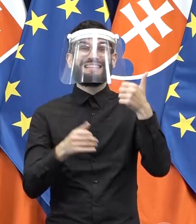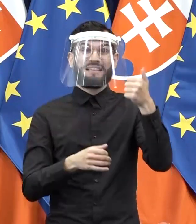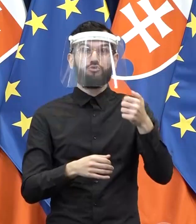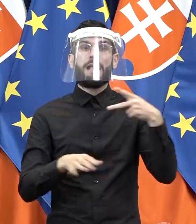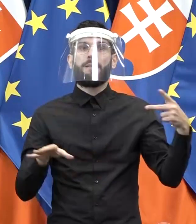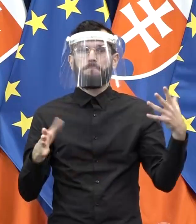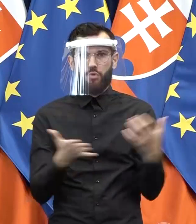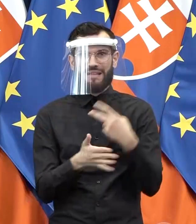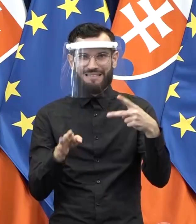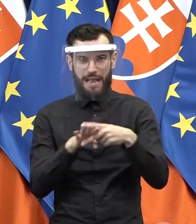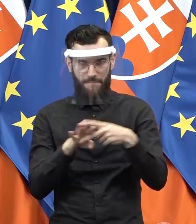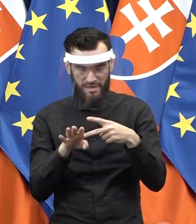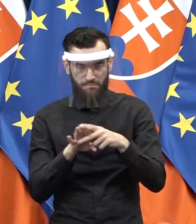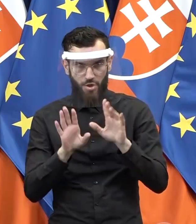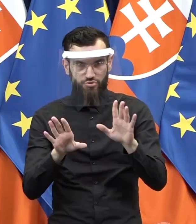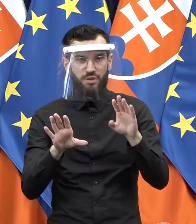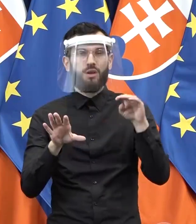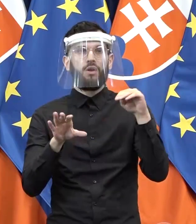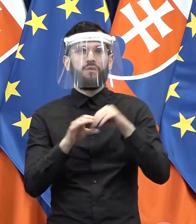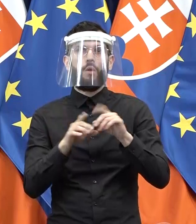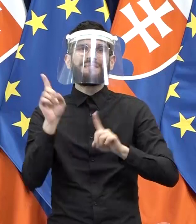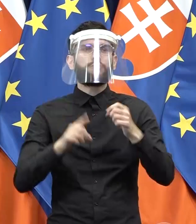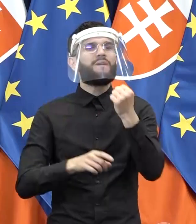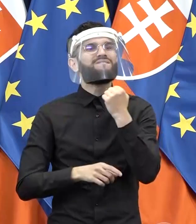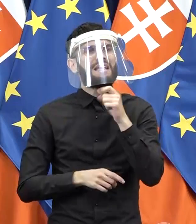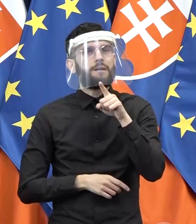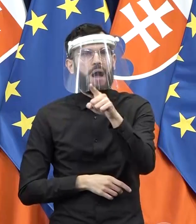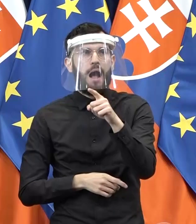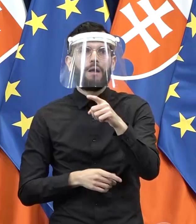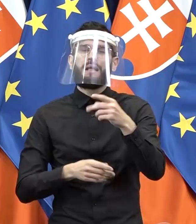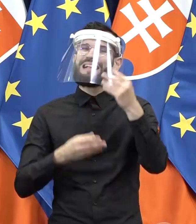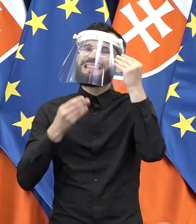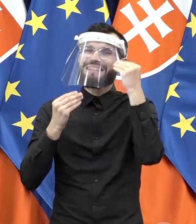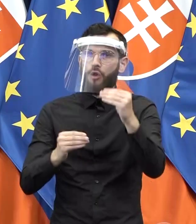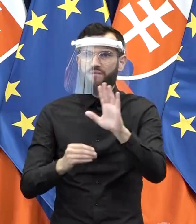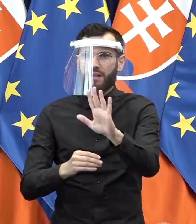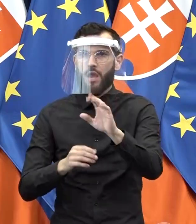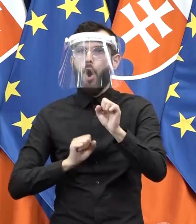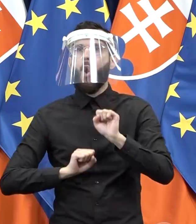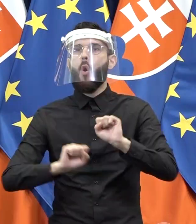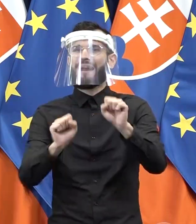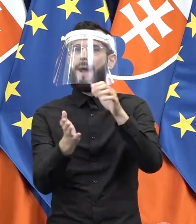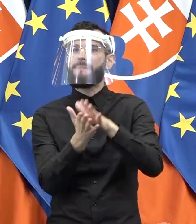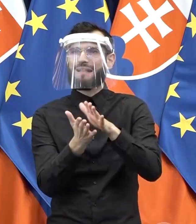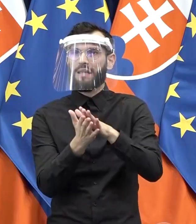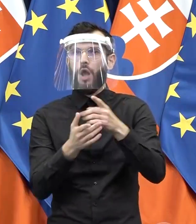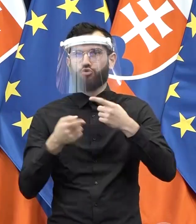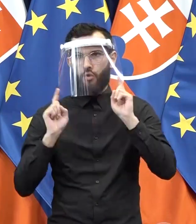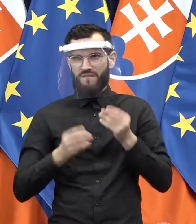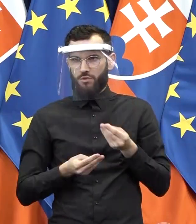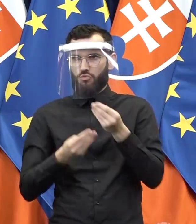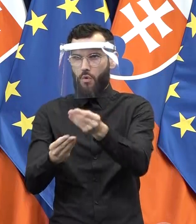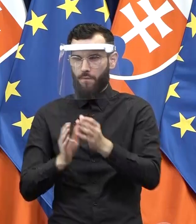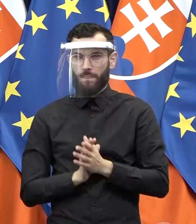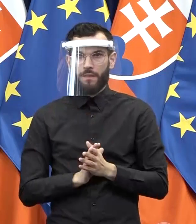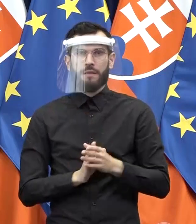zabezpečiť aj vlastnými silami, aj prostredníctvom niektorých firiem, ktoré sa rozhodli darovať ochranné pomôcky pre Slovenskú republiku.